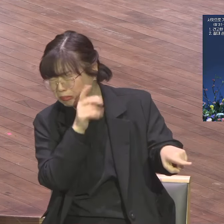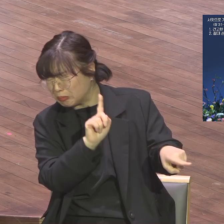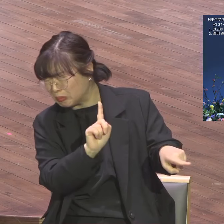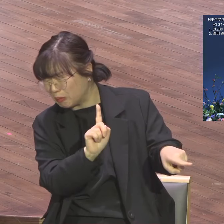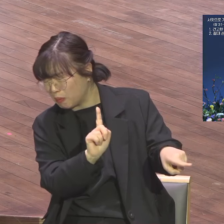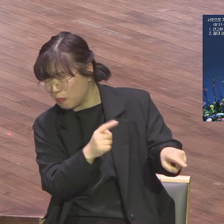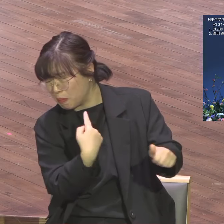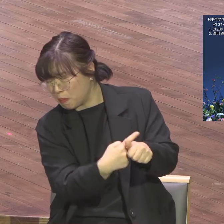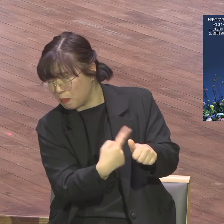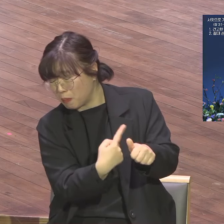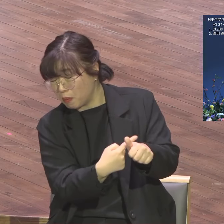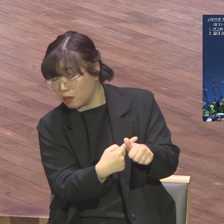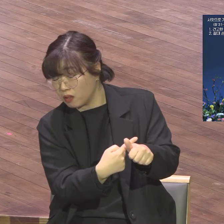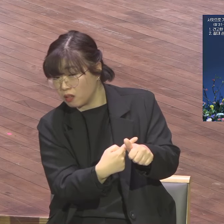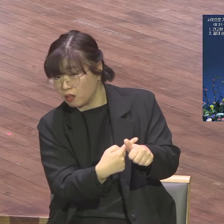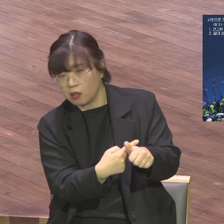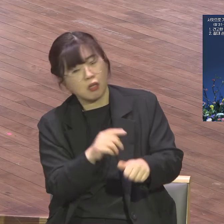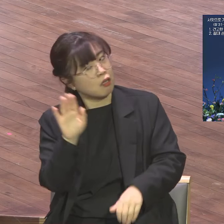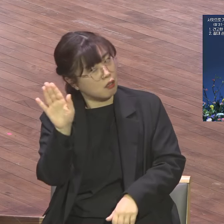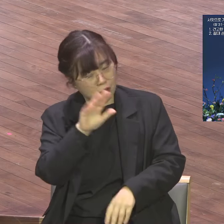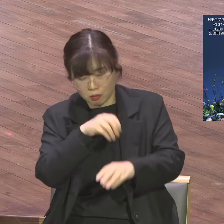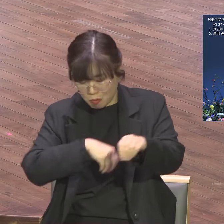어디 하나님의 계산을 합니까?